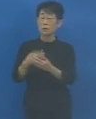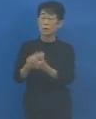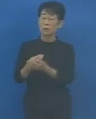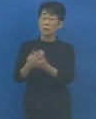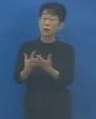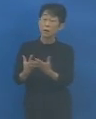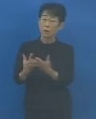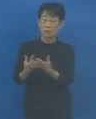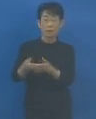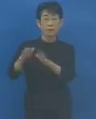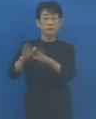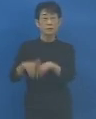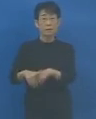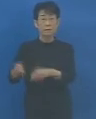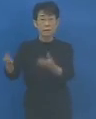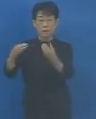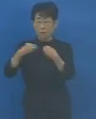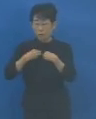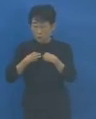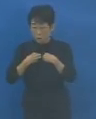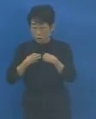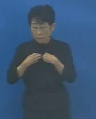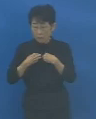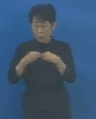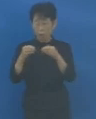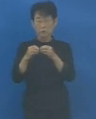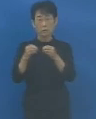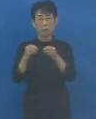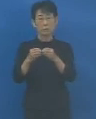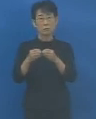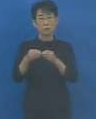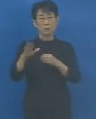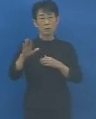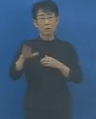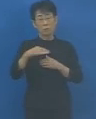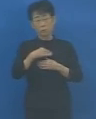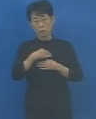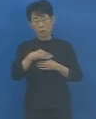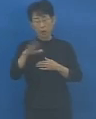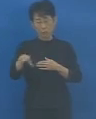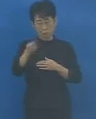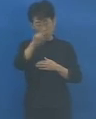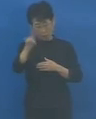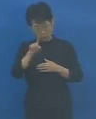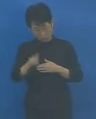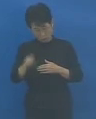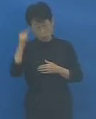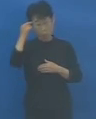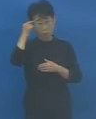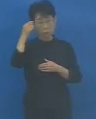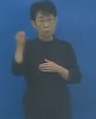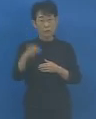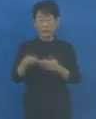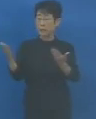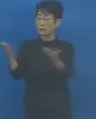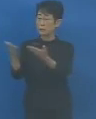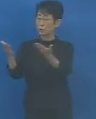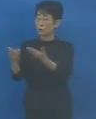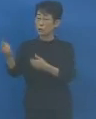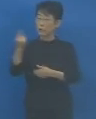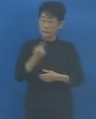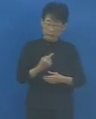いろいろと感染の機会ということが起こってしまうとかいうことがあり得るのかなと思ったり、それか仕事でこちらに来られ